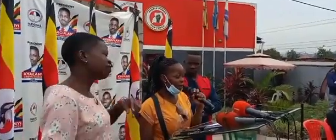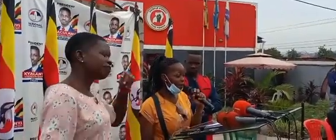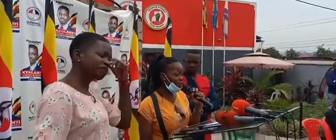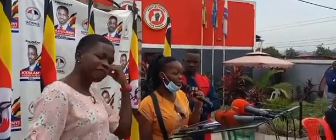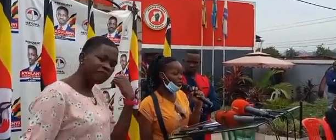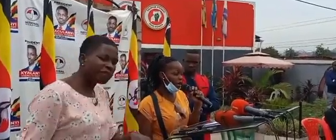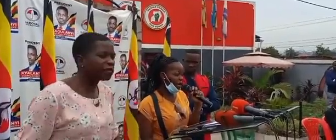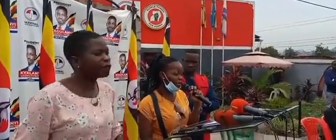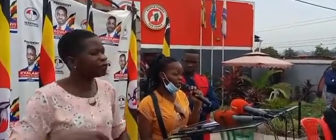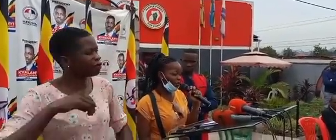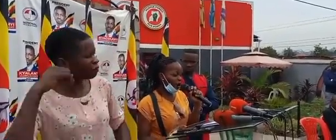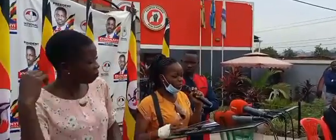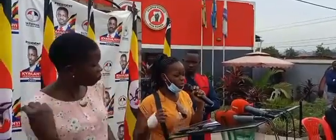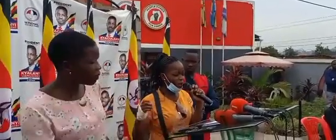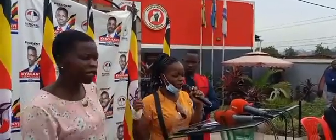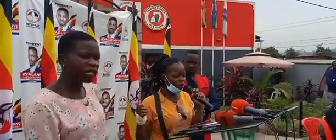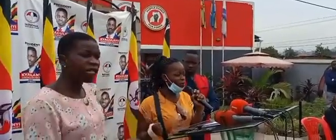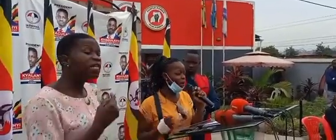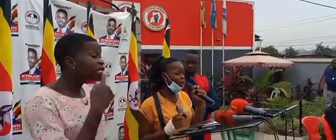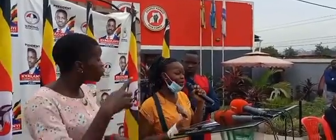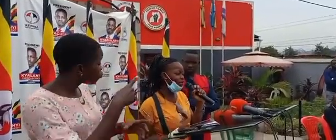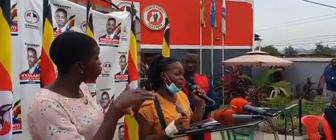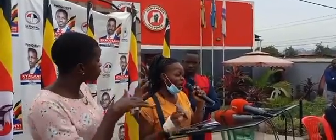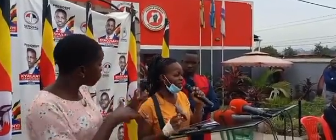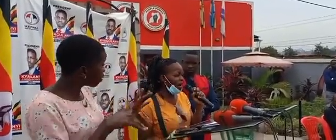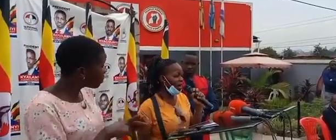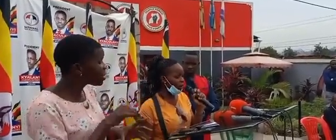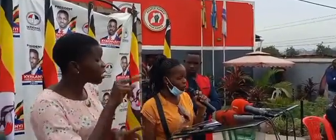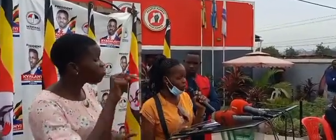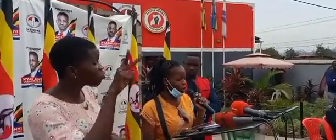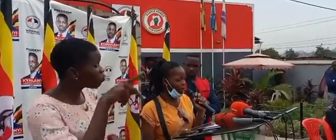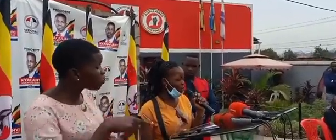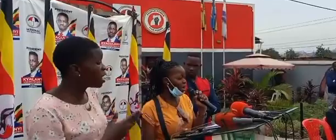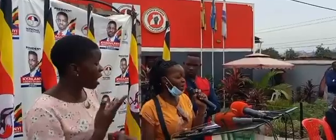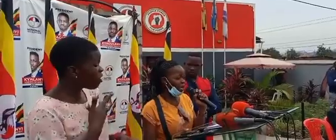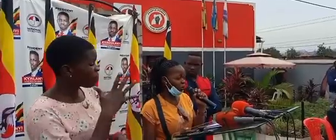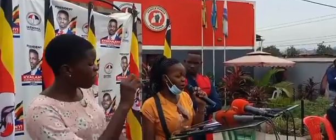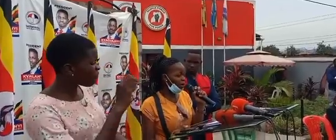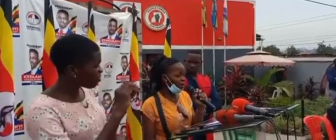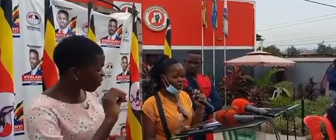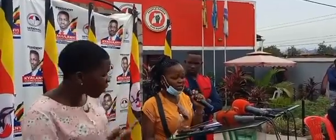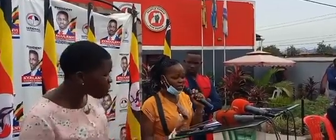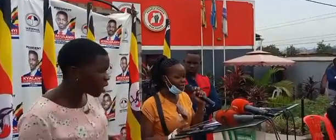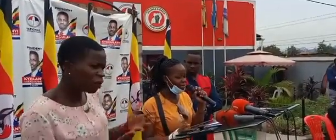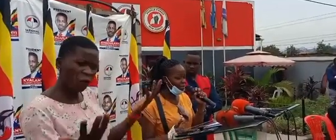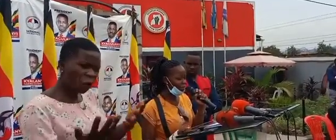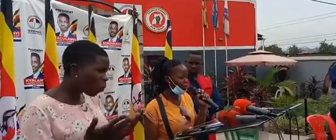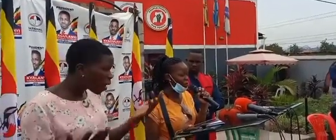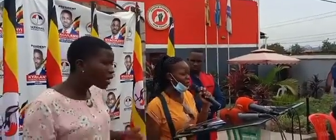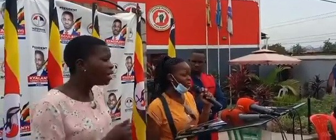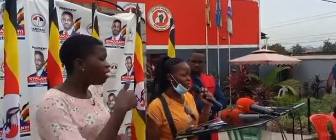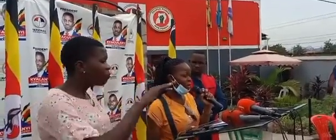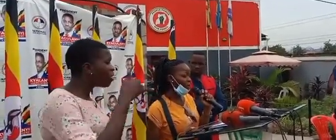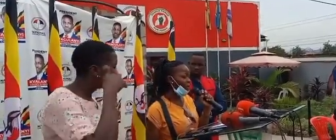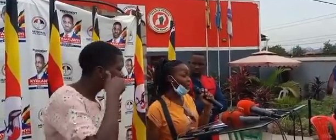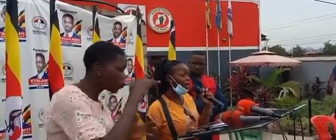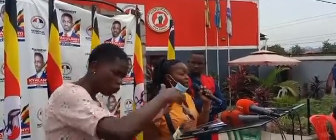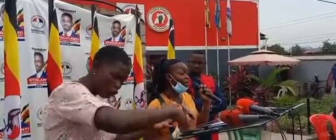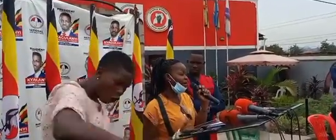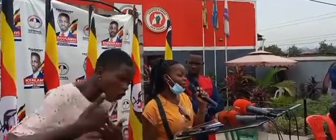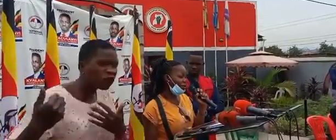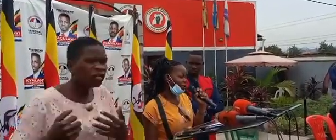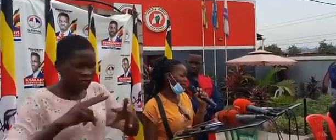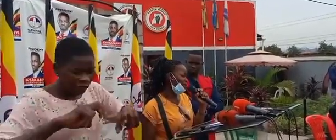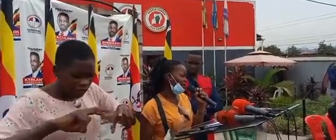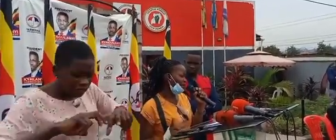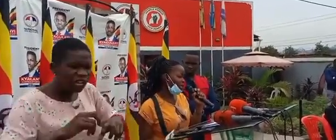bankuba nga bambuuza emitwalo ataano twawulidde abannu kumugaba emitwalo ataano amitwalo ataano galiwa ne banzijako essimu